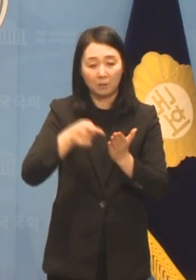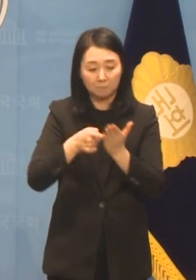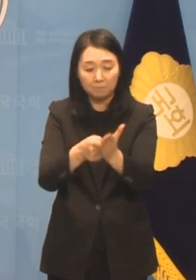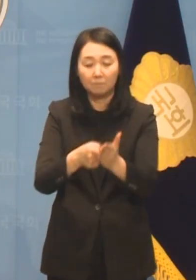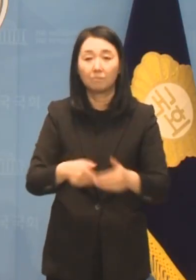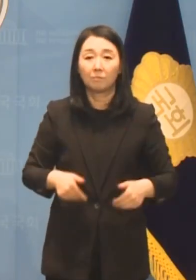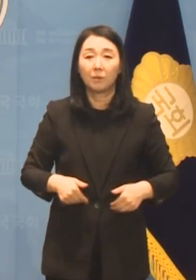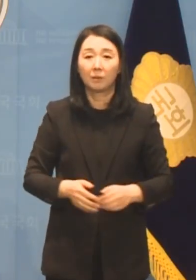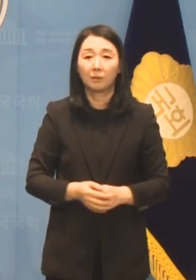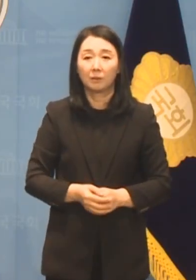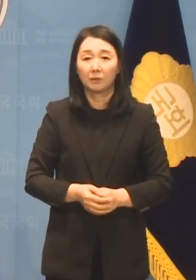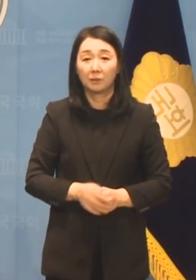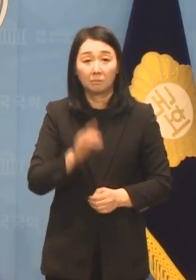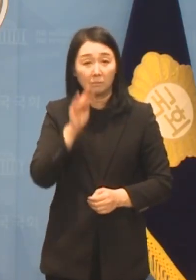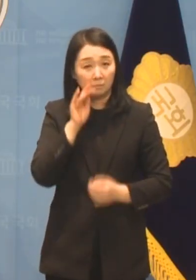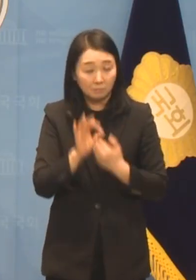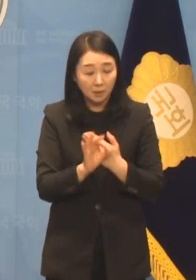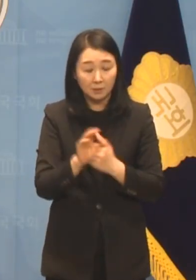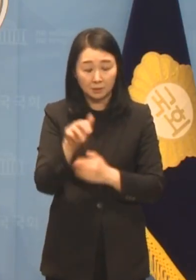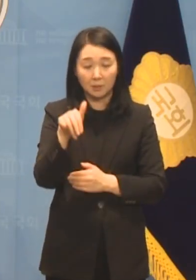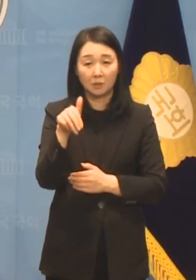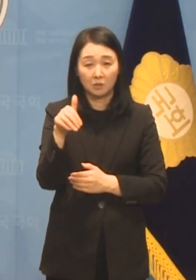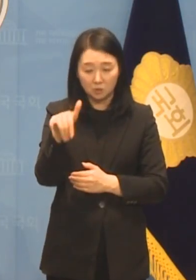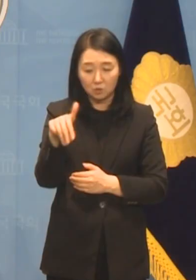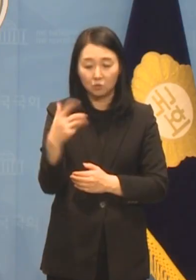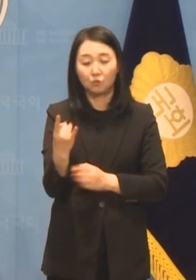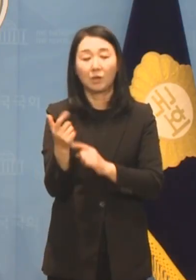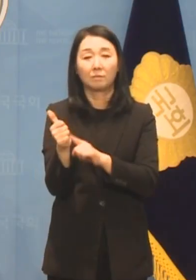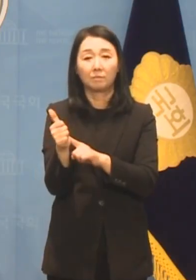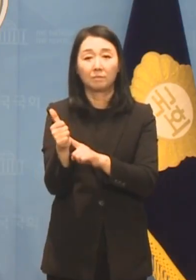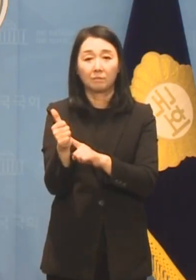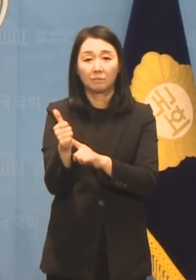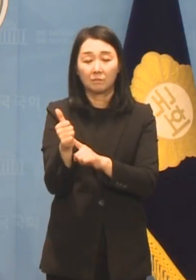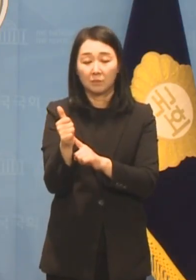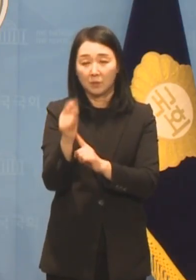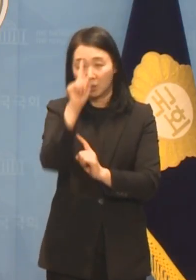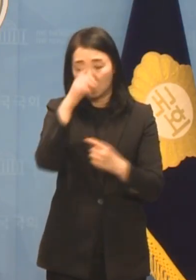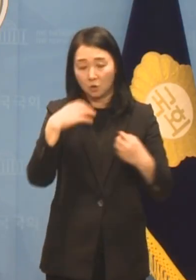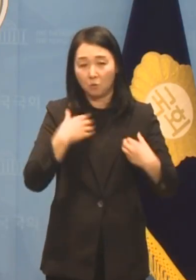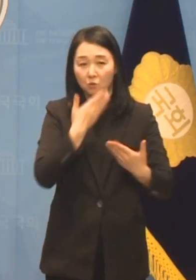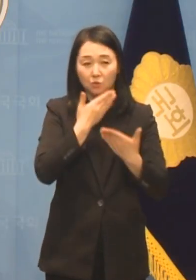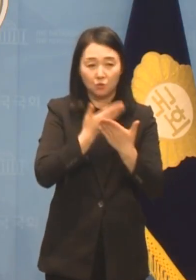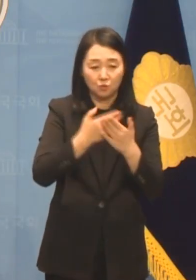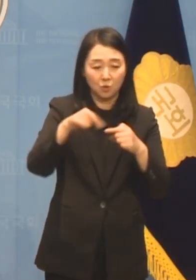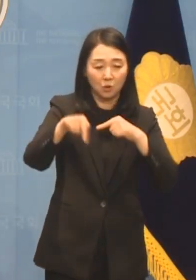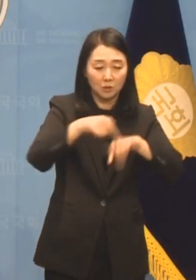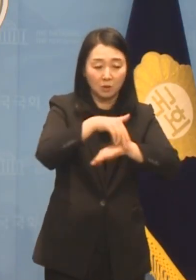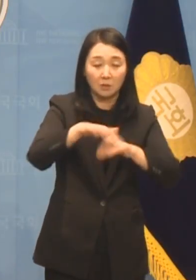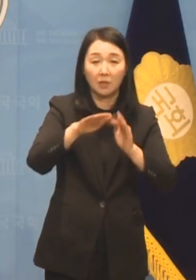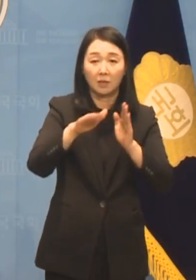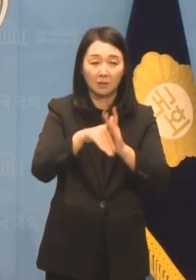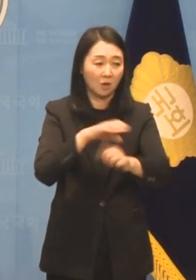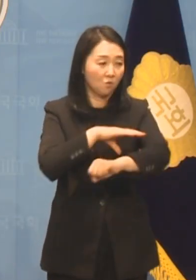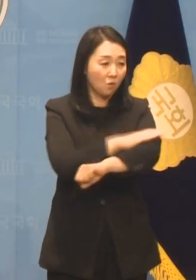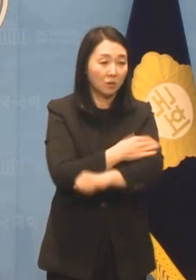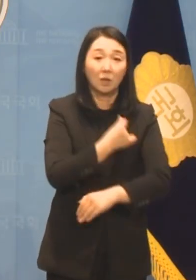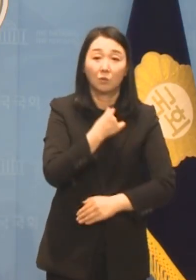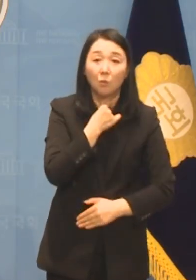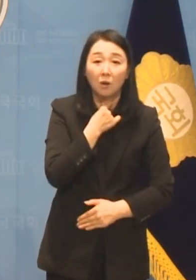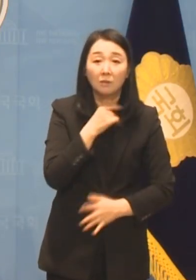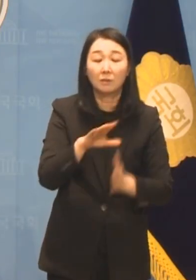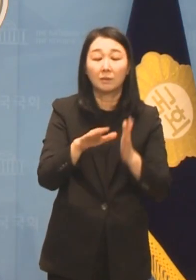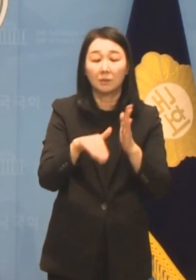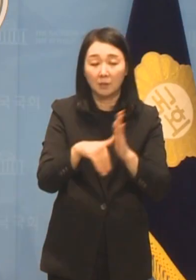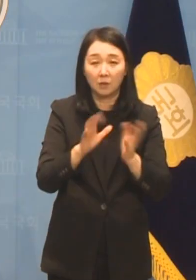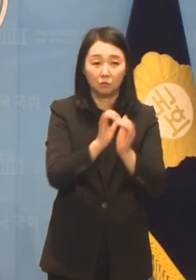할 것입니다. 만약 최대행이 끝까지 정부의 주요 정책에 권한을 행사하려 시도한다면